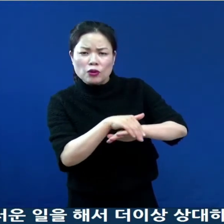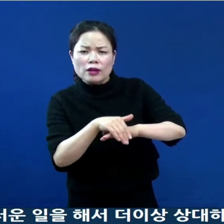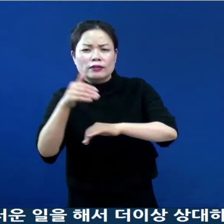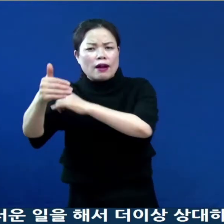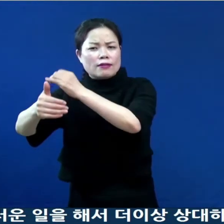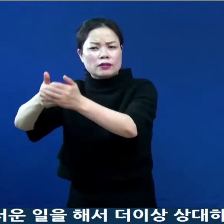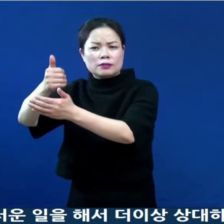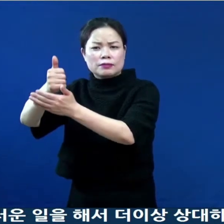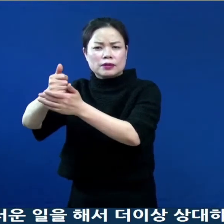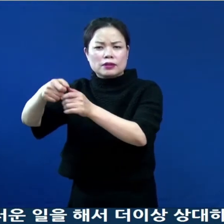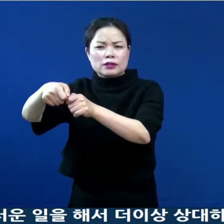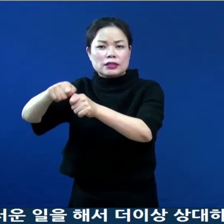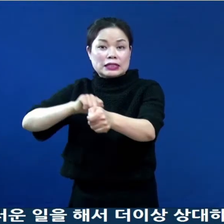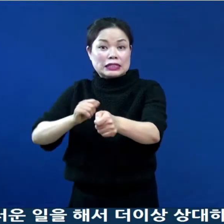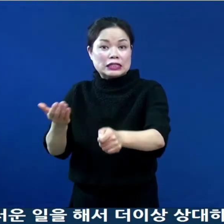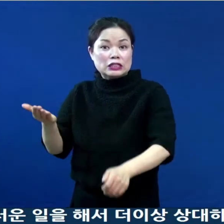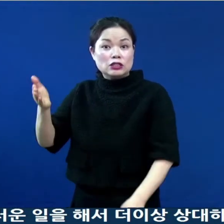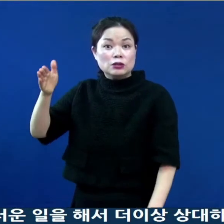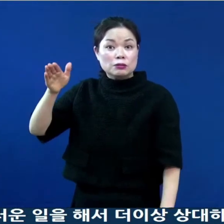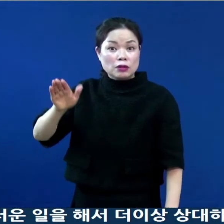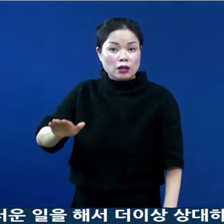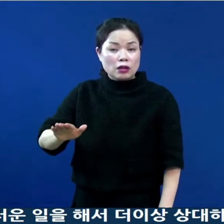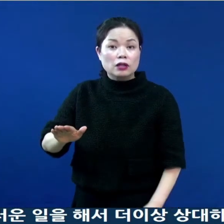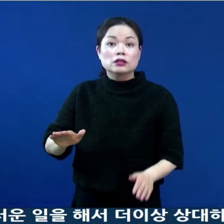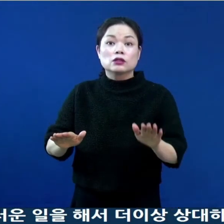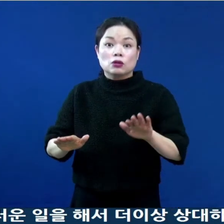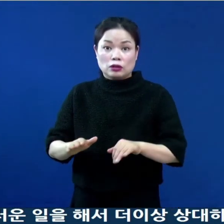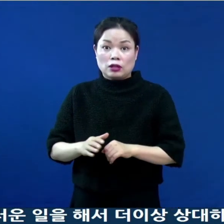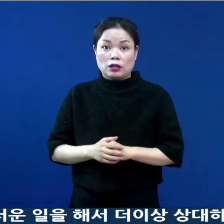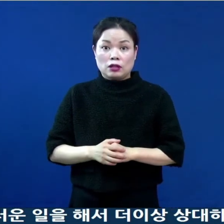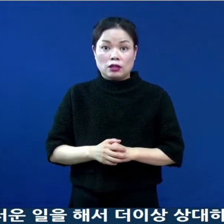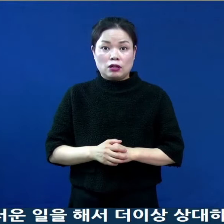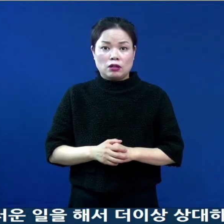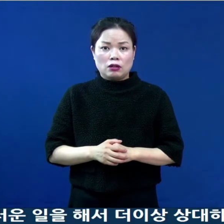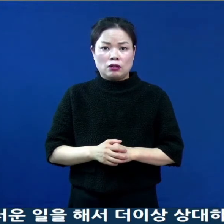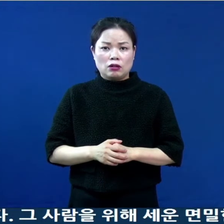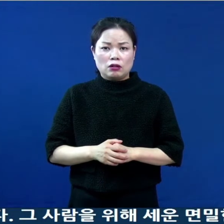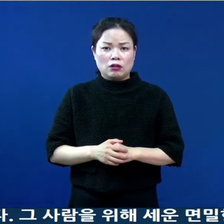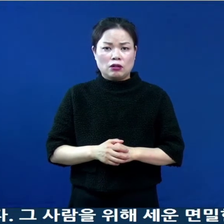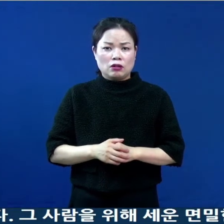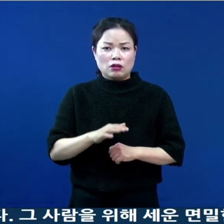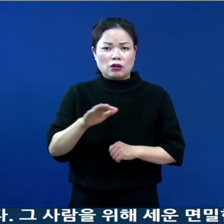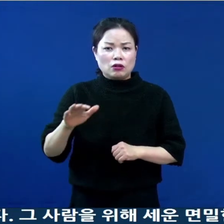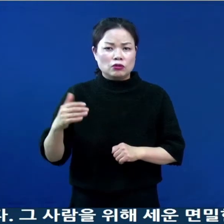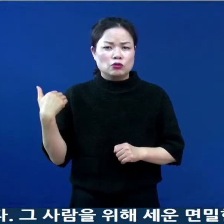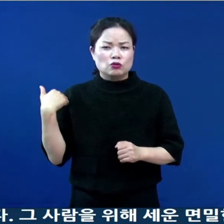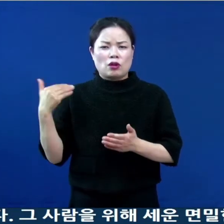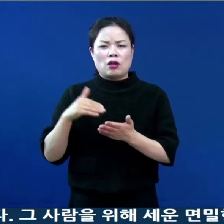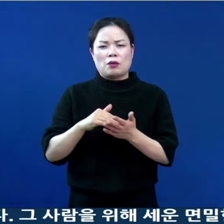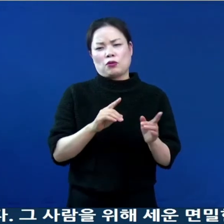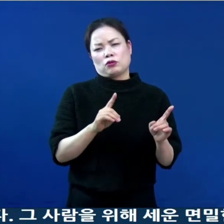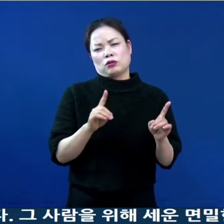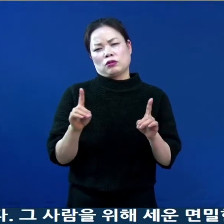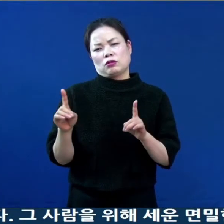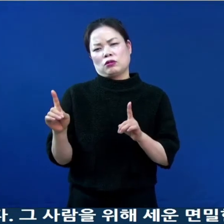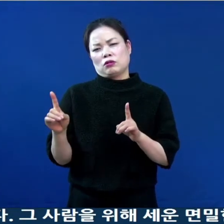하나님이 찢으셨으나, 그러나 도로 회복시키실 것이요,